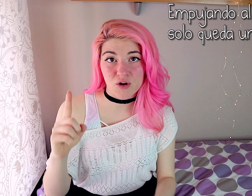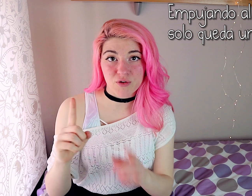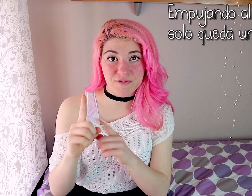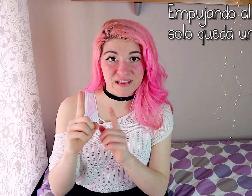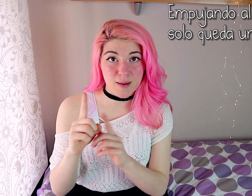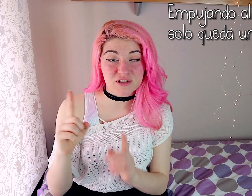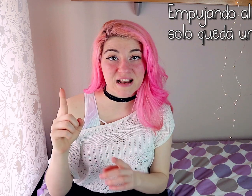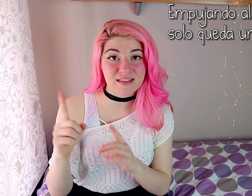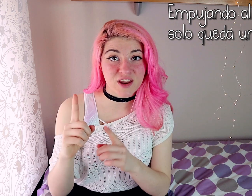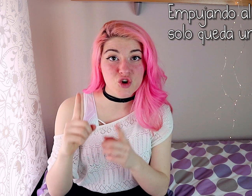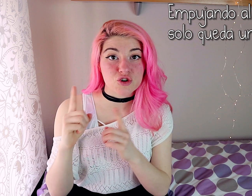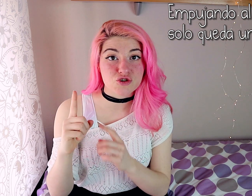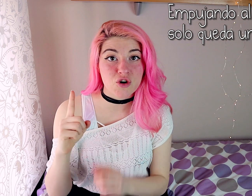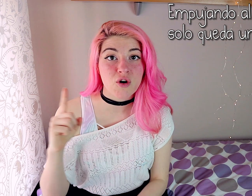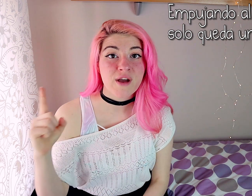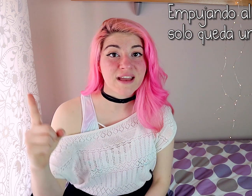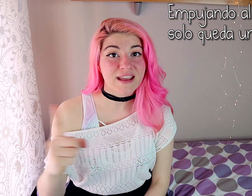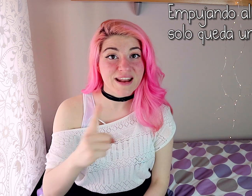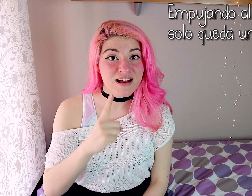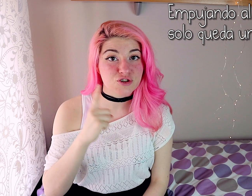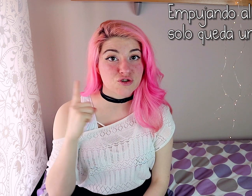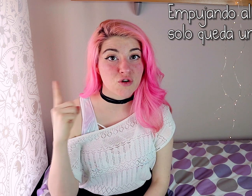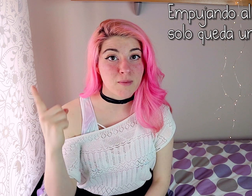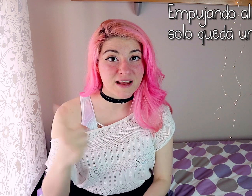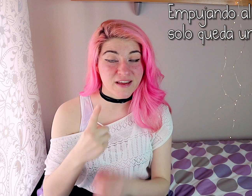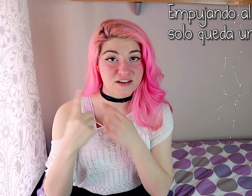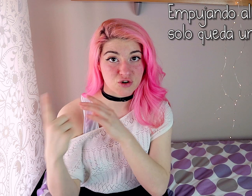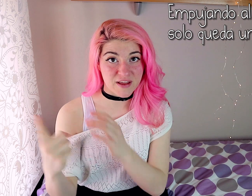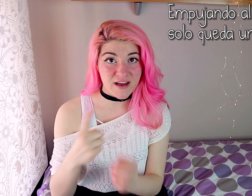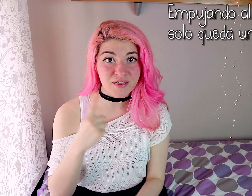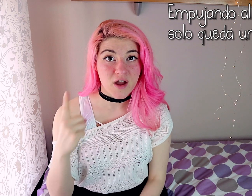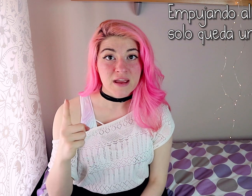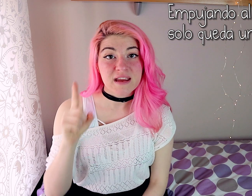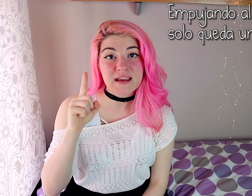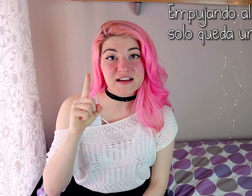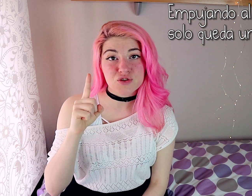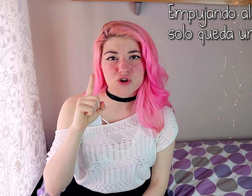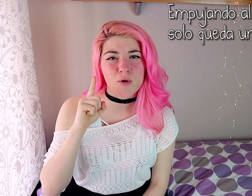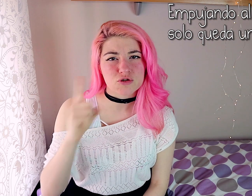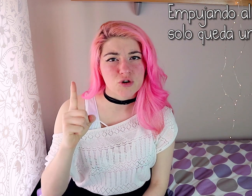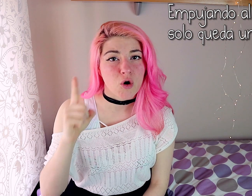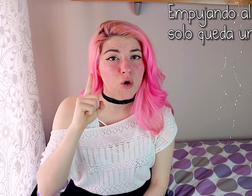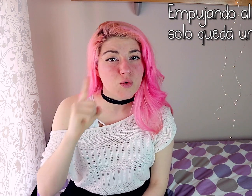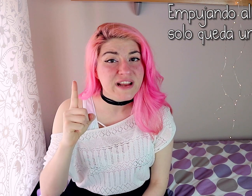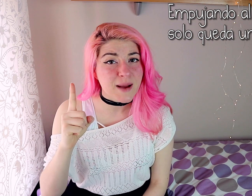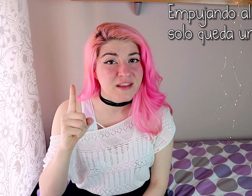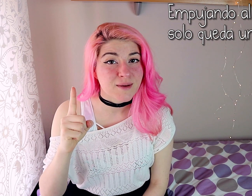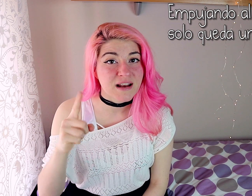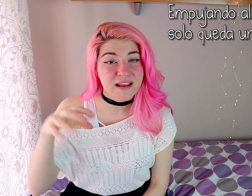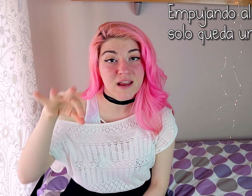Lo diferenciamos del anterior solo, que era solo, ¿vale? De soledad. Y esto es como solo o únicamente, ¿vale? Que